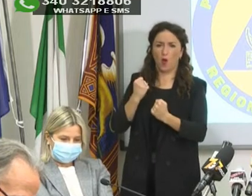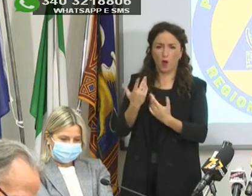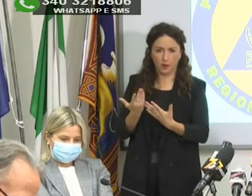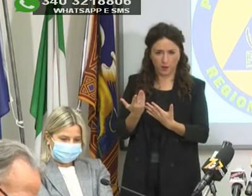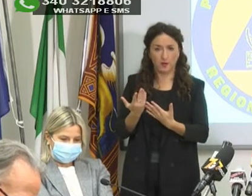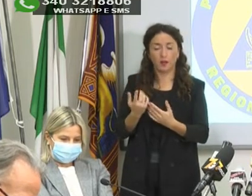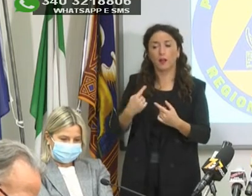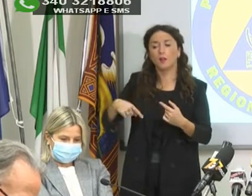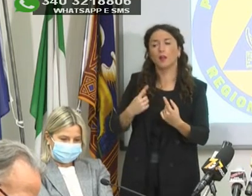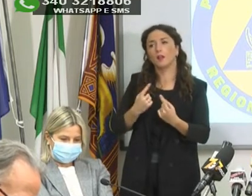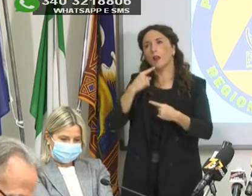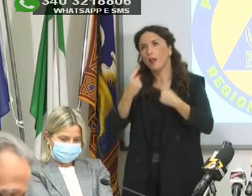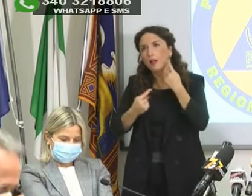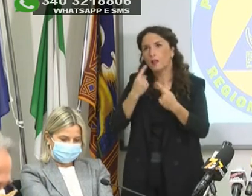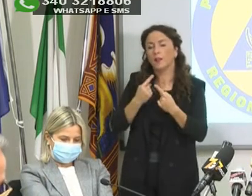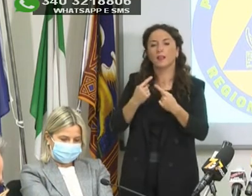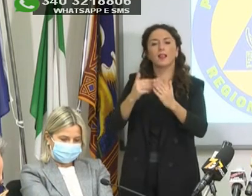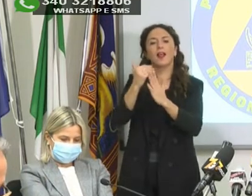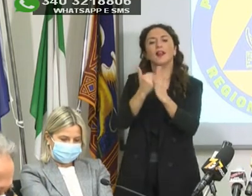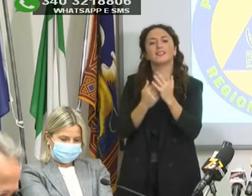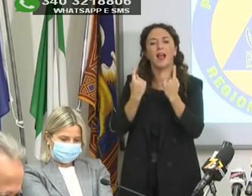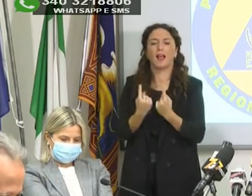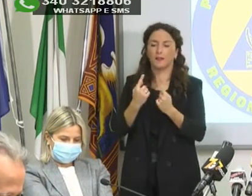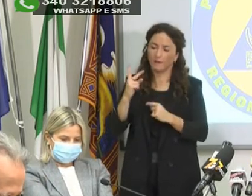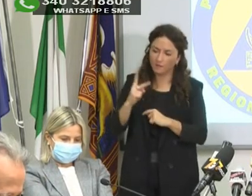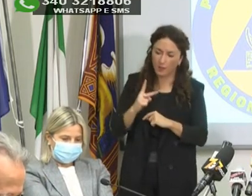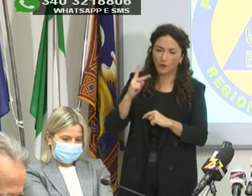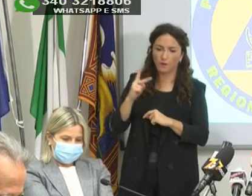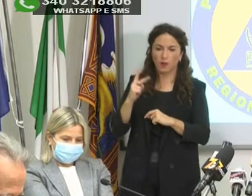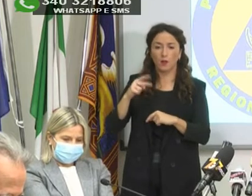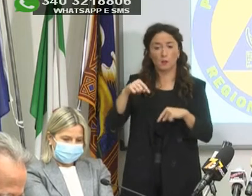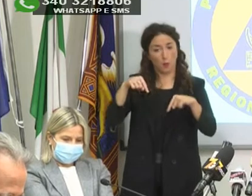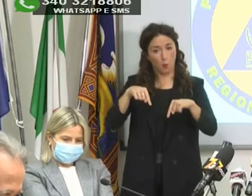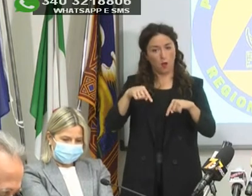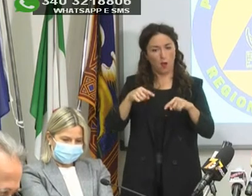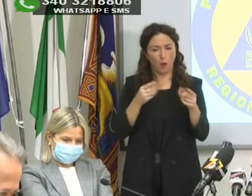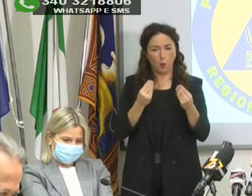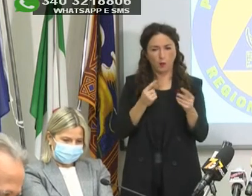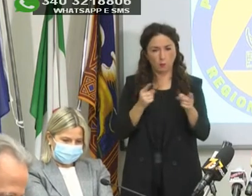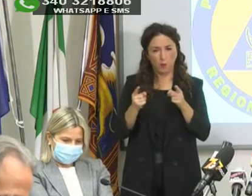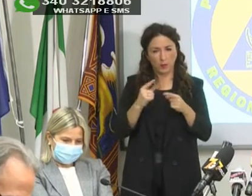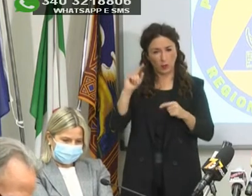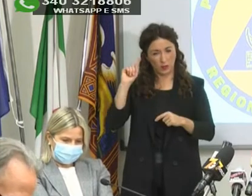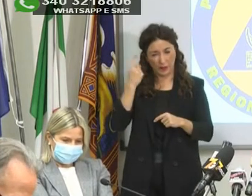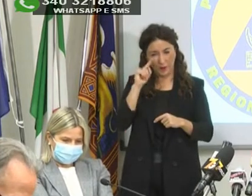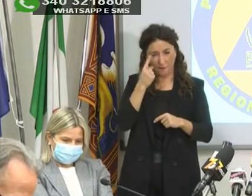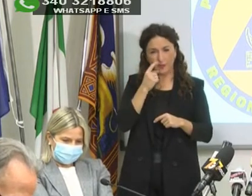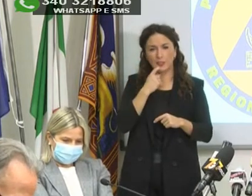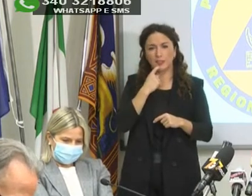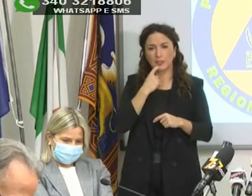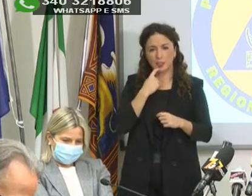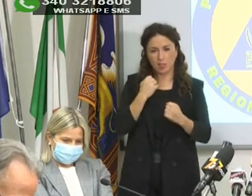d'attesa, sta roba è giusto, giusto, tutto giusto, però qua si vede, quando il gioco si fa duro, i duri scendono in